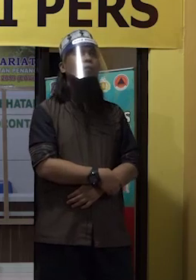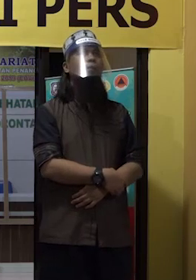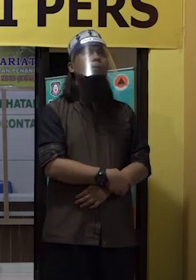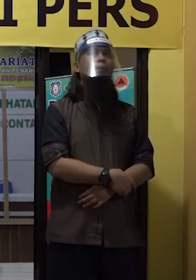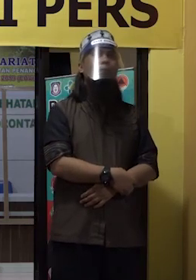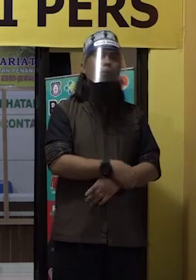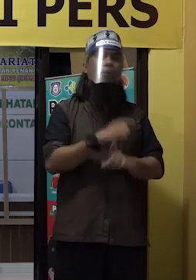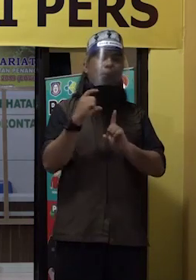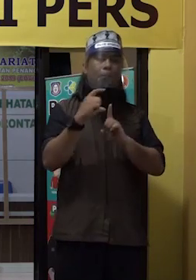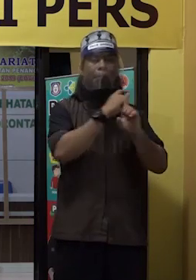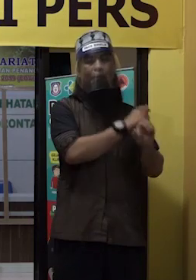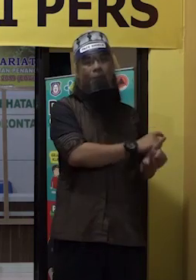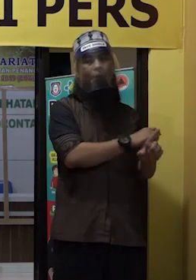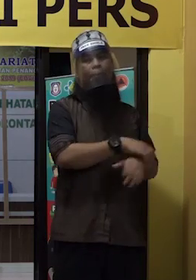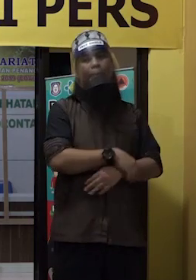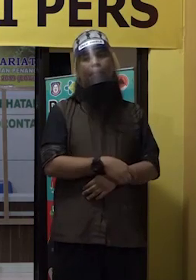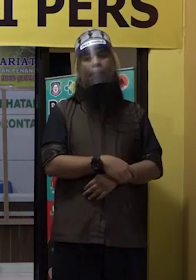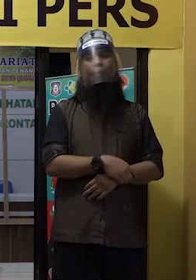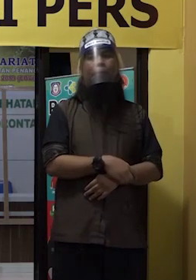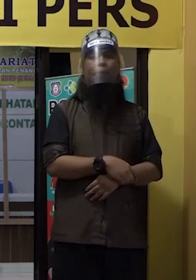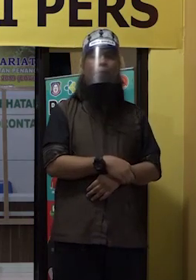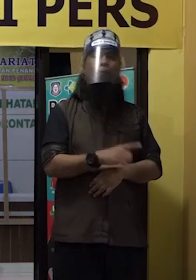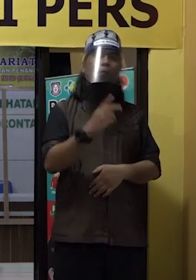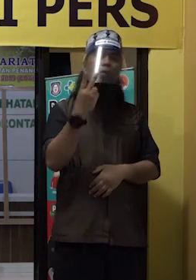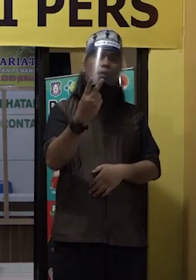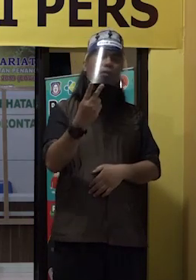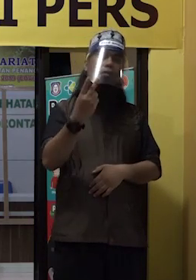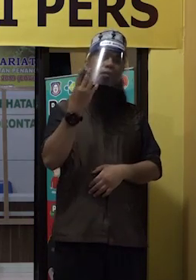Pasien berikutnya adalah pasien yang terakhir adalah pasien